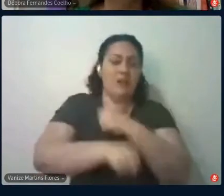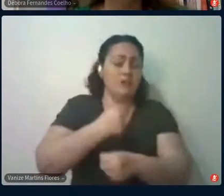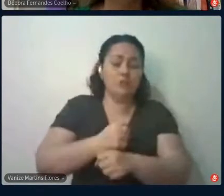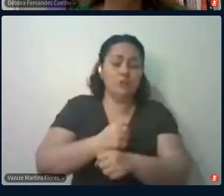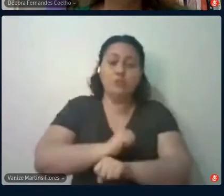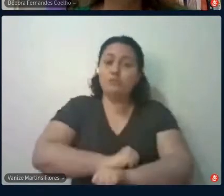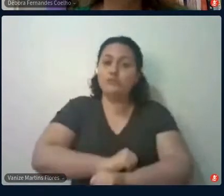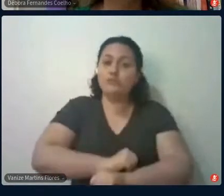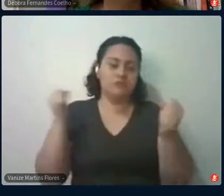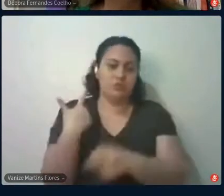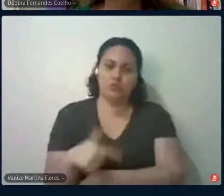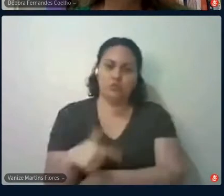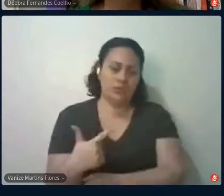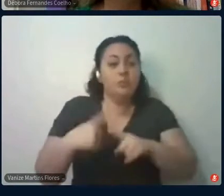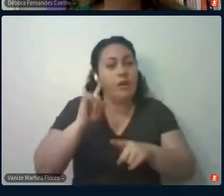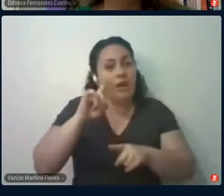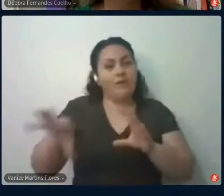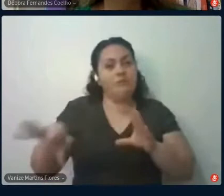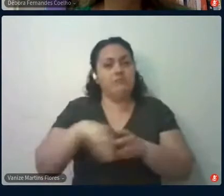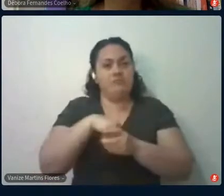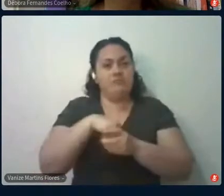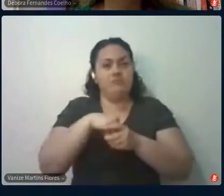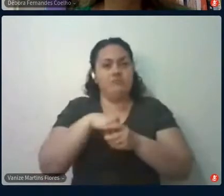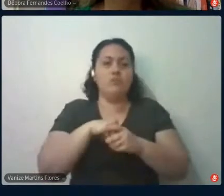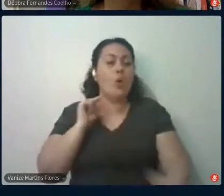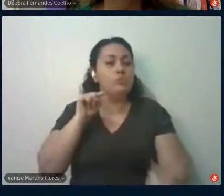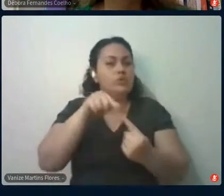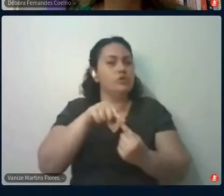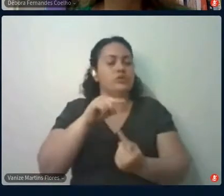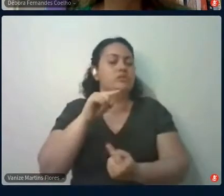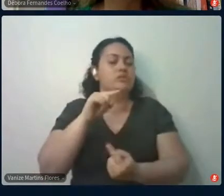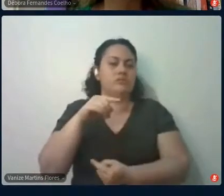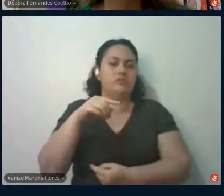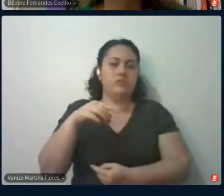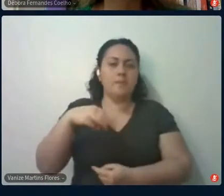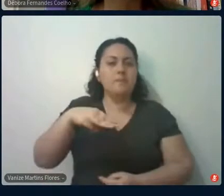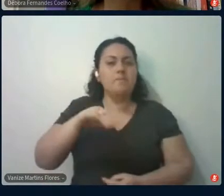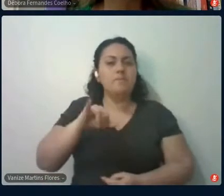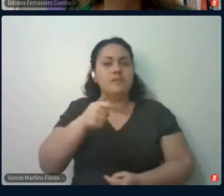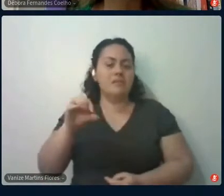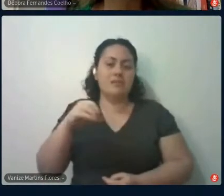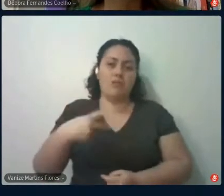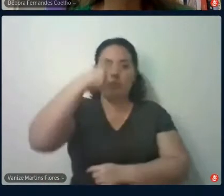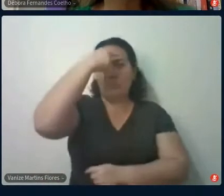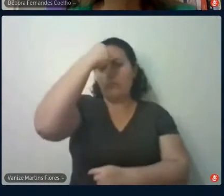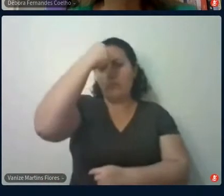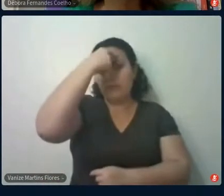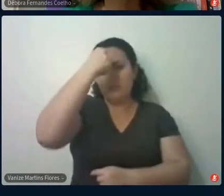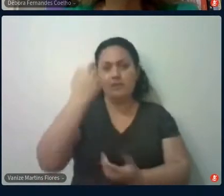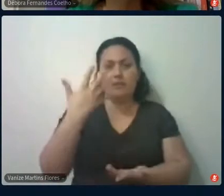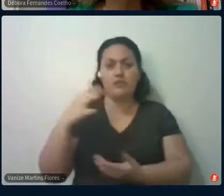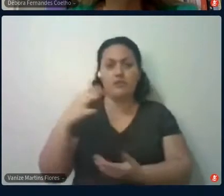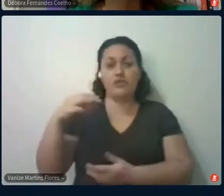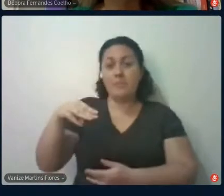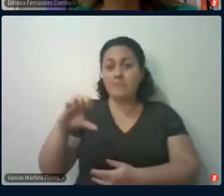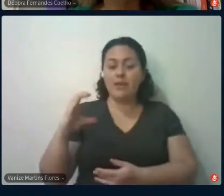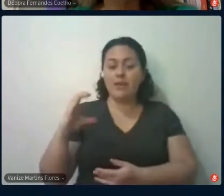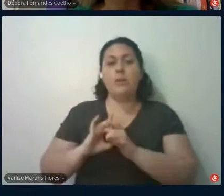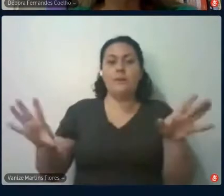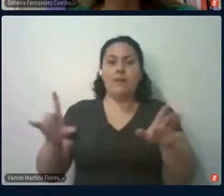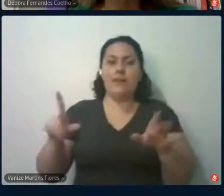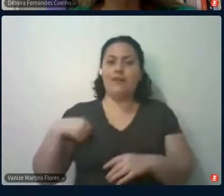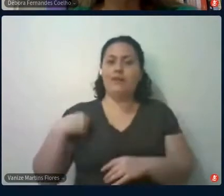faz parte até da própria missão da universidade. O MEC não nos libera para não formar uma turma, e